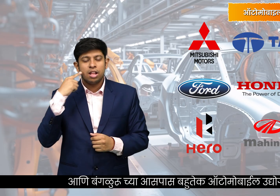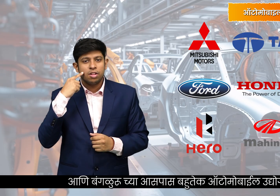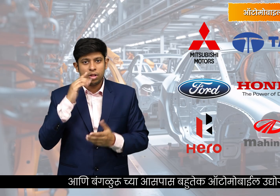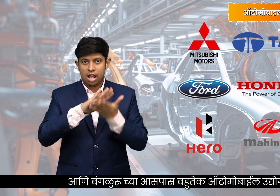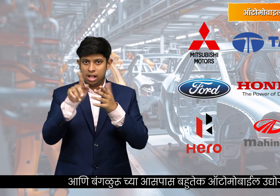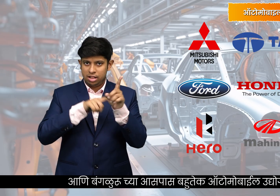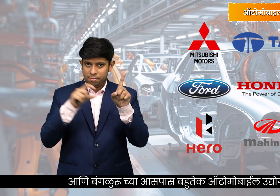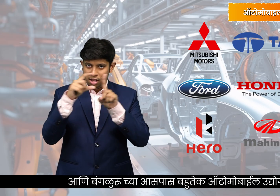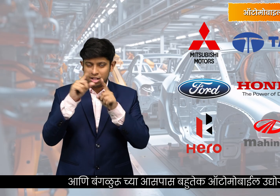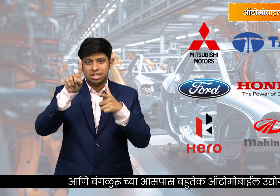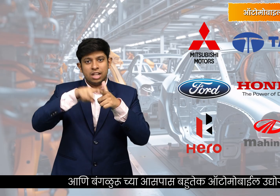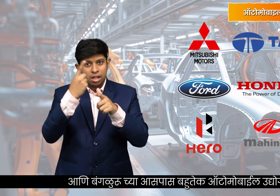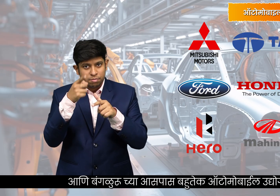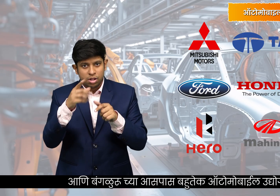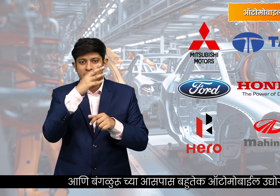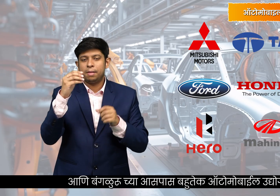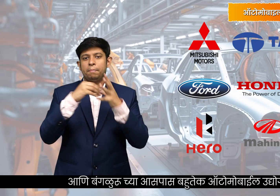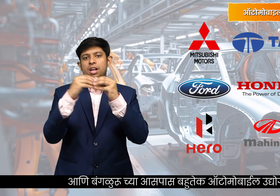आसपास बहुतेक ऑटोमोबाईल उद्योग आहेत.